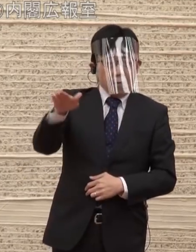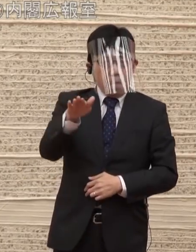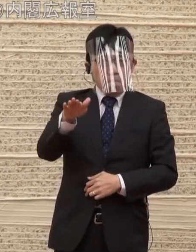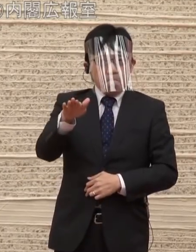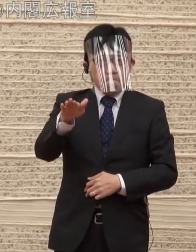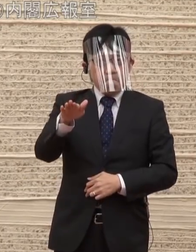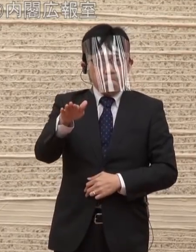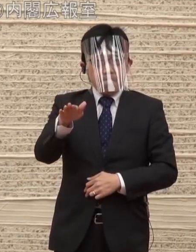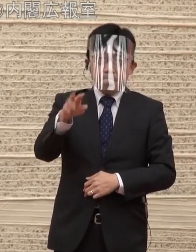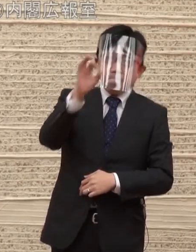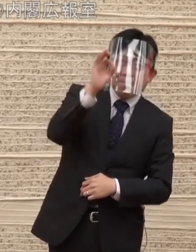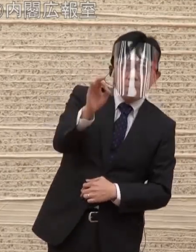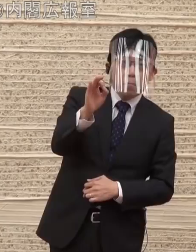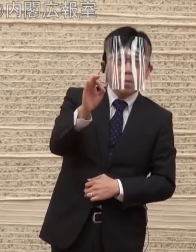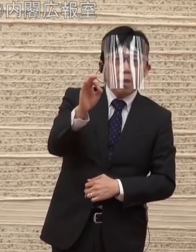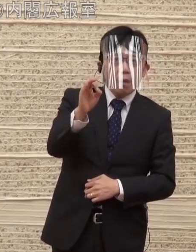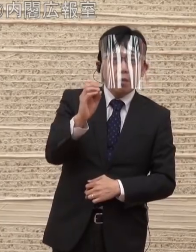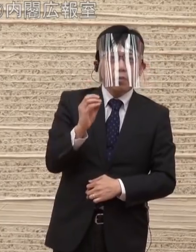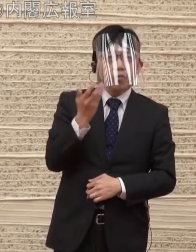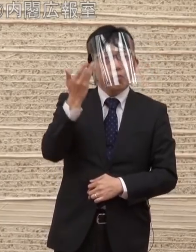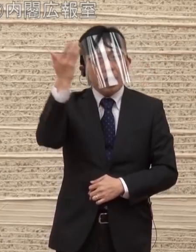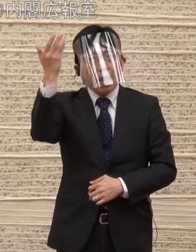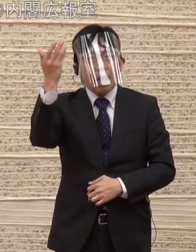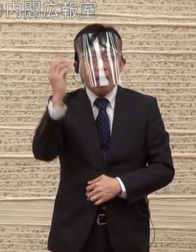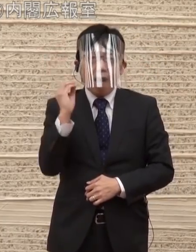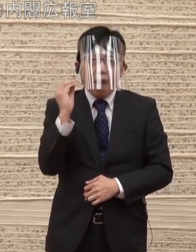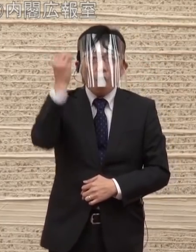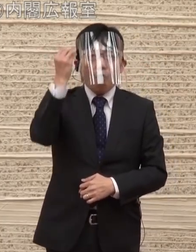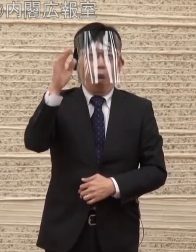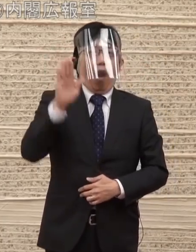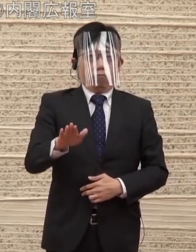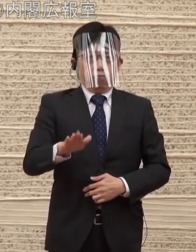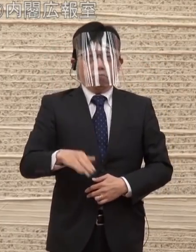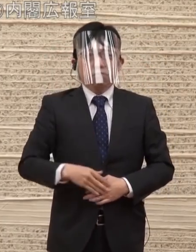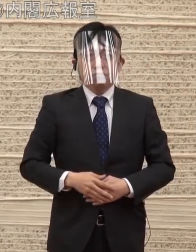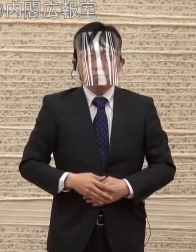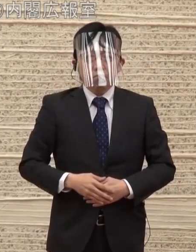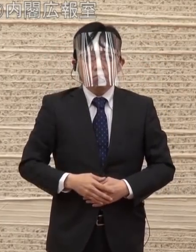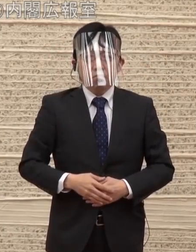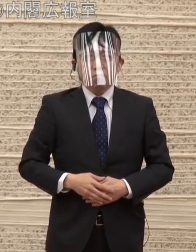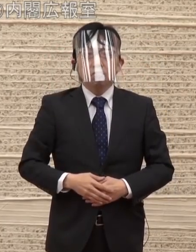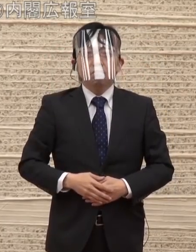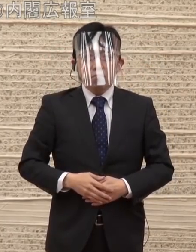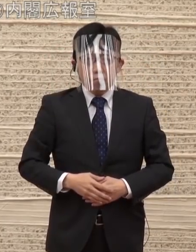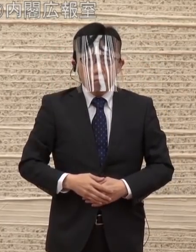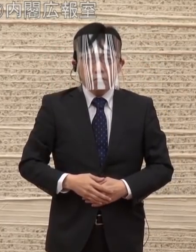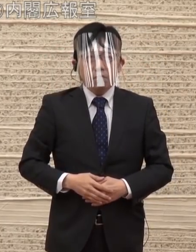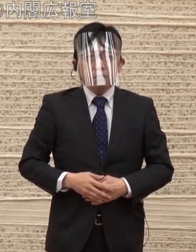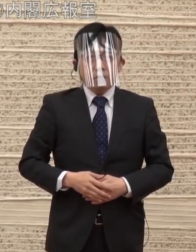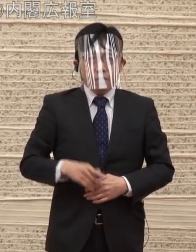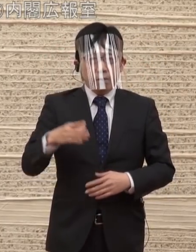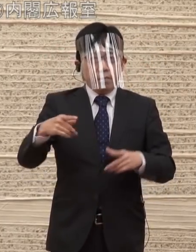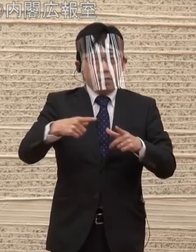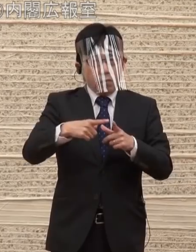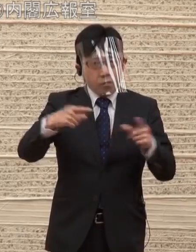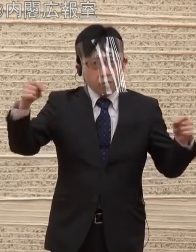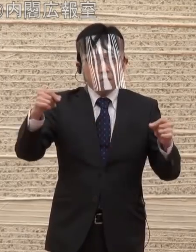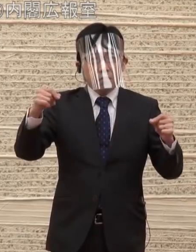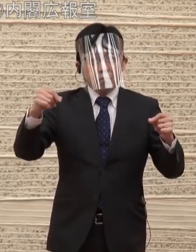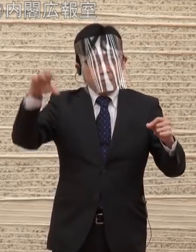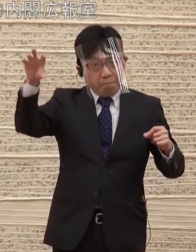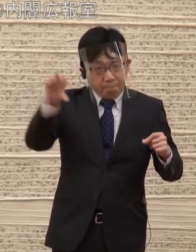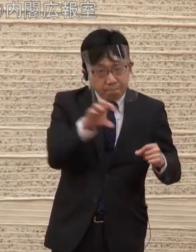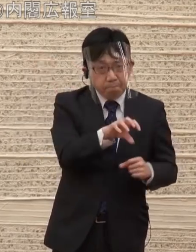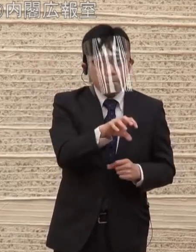夢や感動を与えます一本角チェ観光旅行に再びで勝てる集